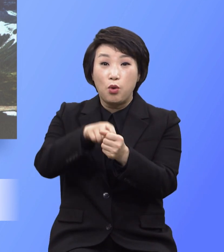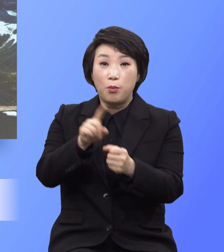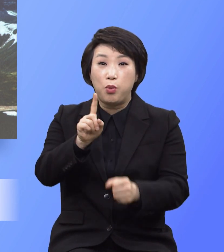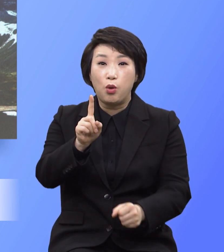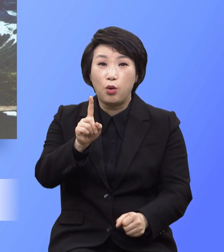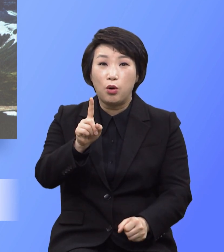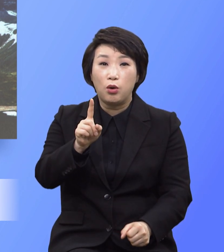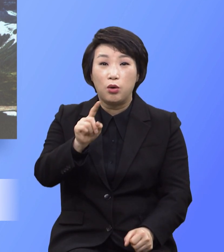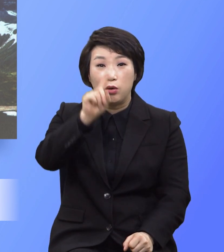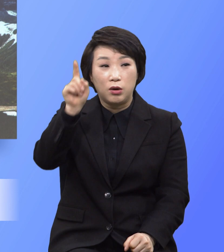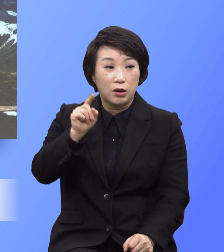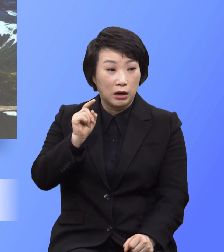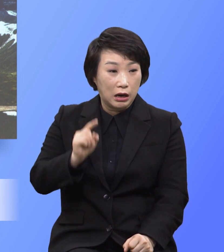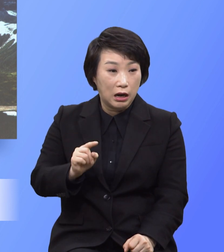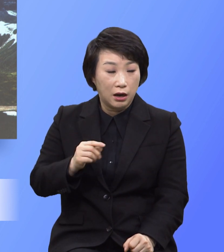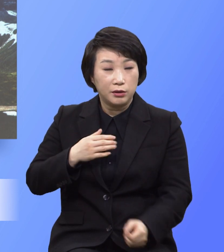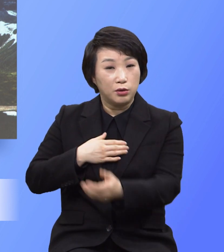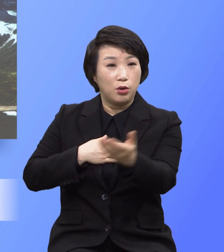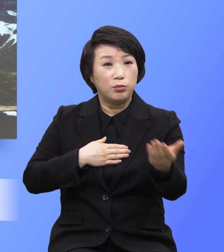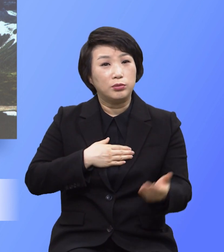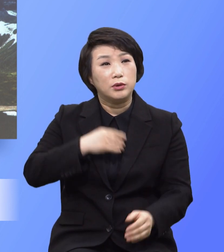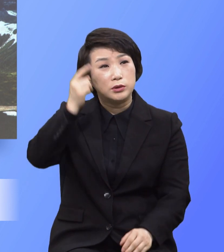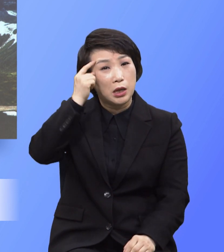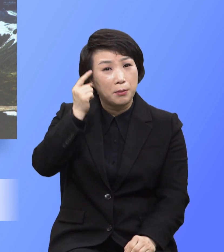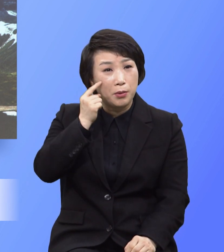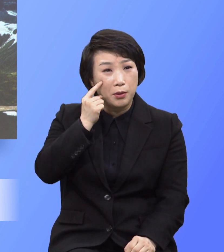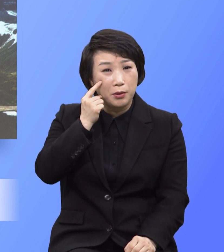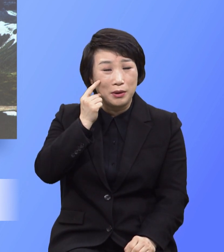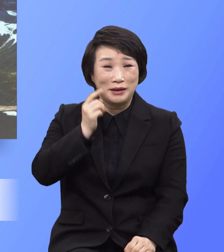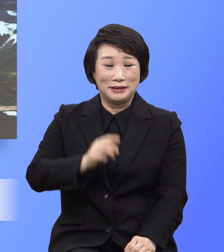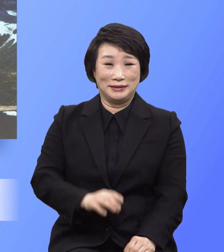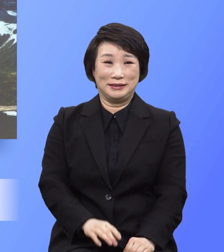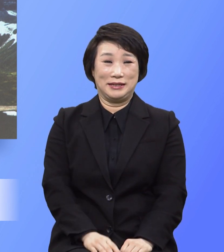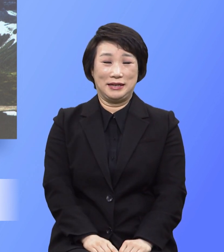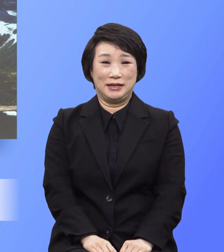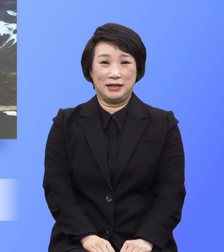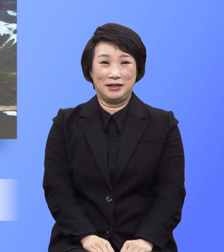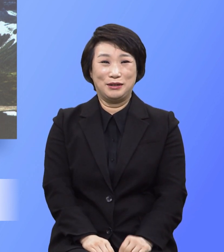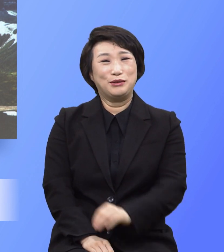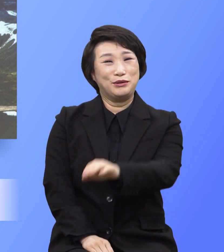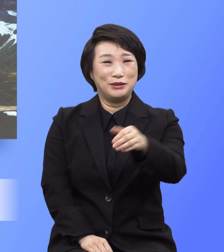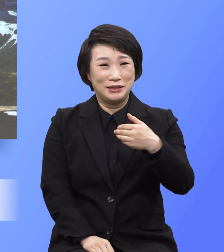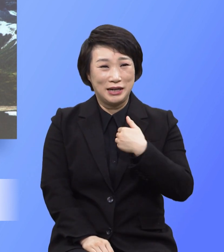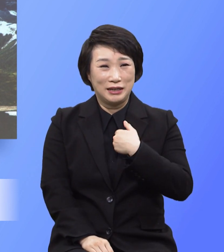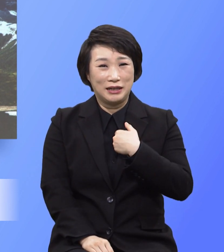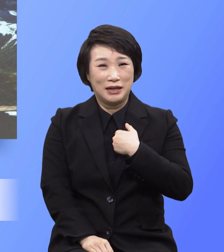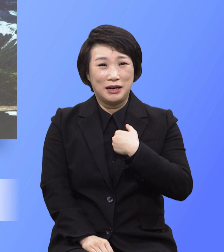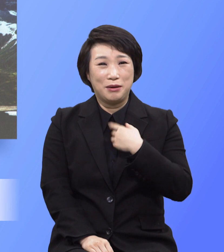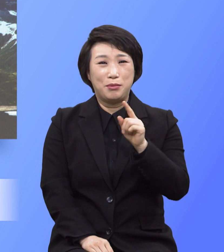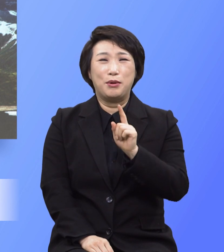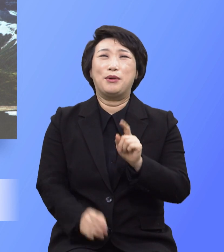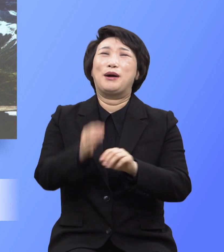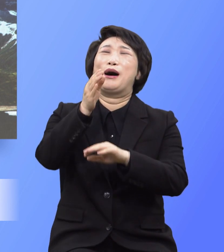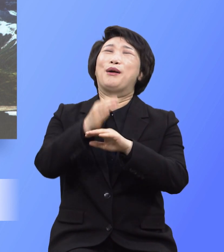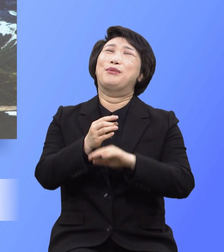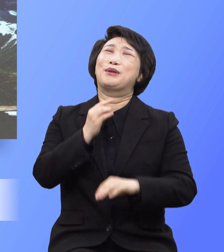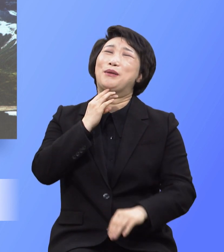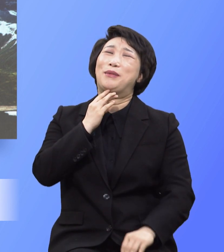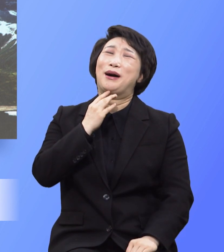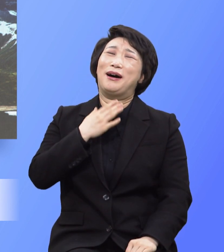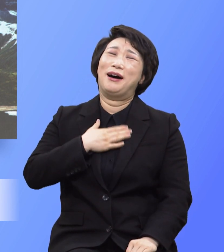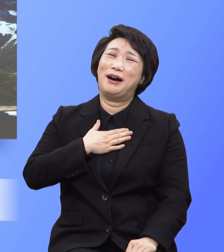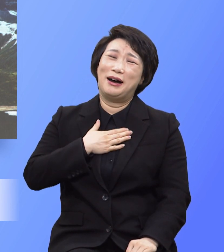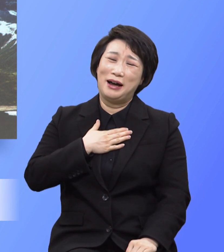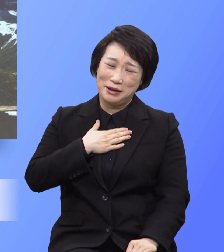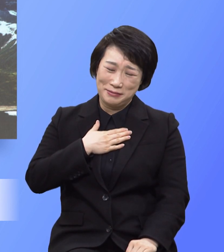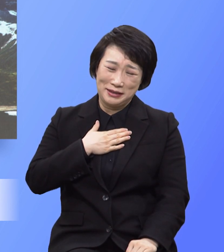목적이 무엇인가를 잘 이해될 때 그저 우리에게는 감사밖에